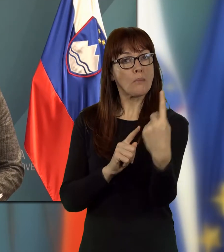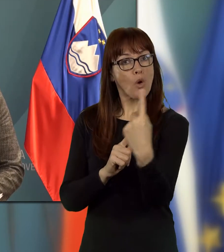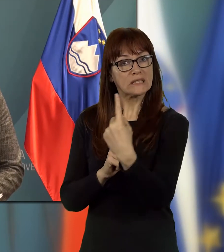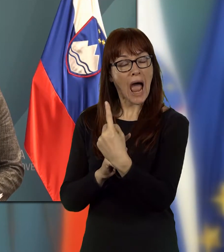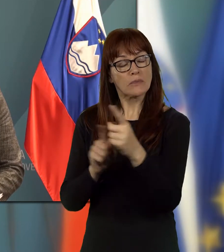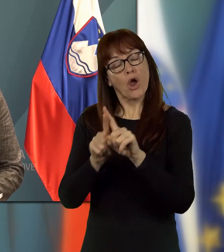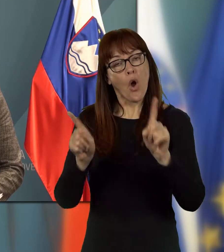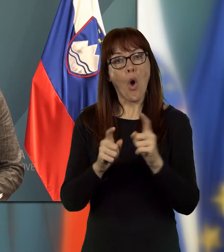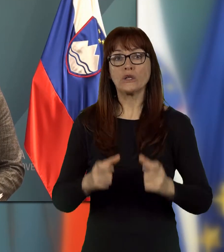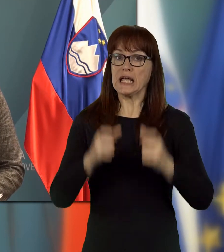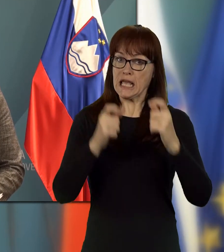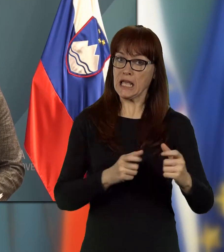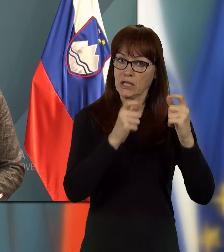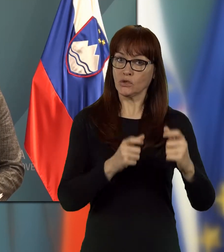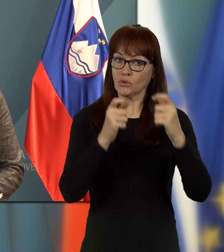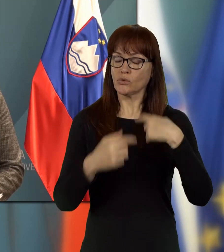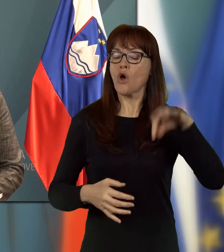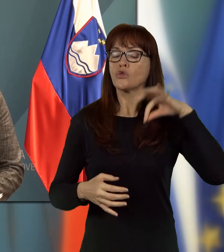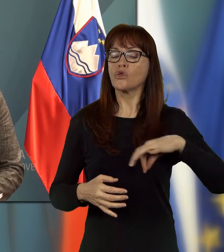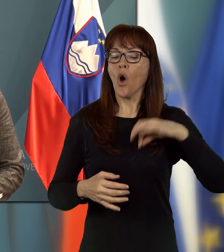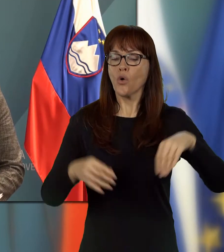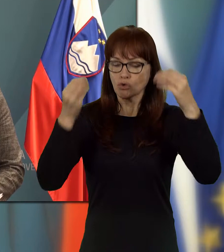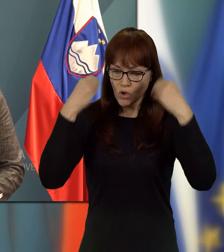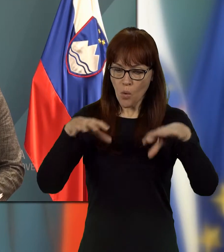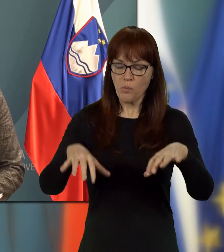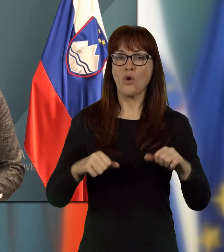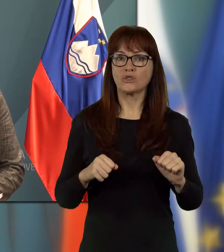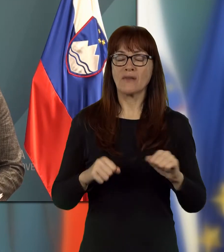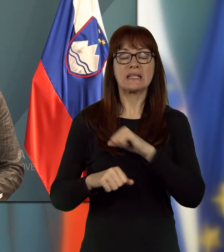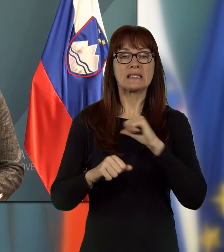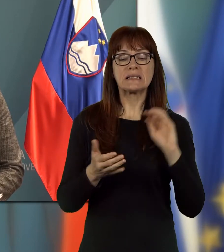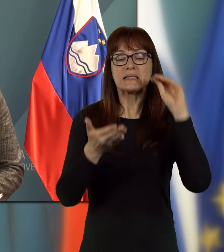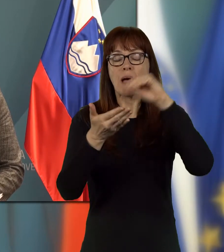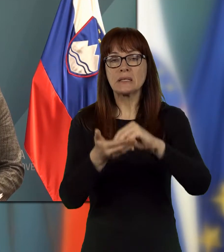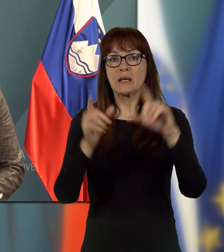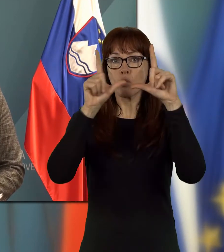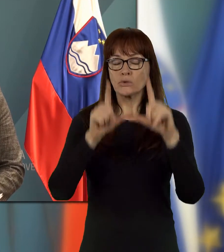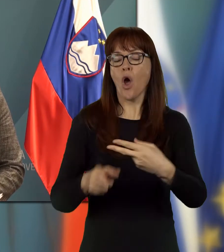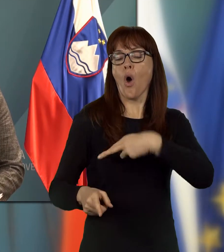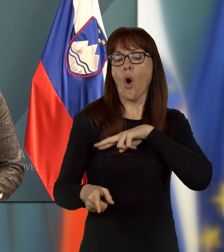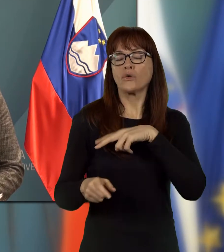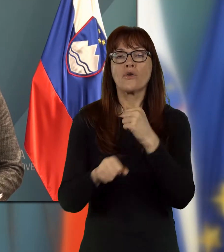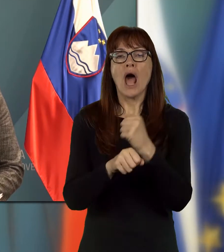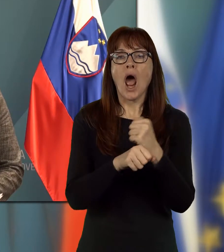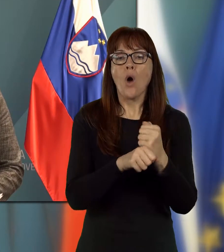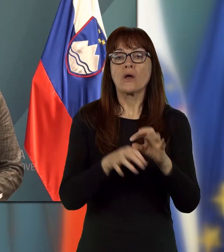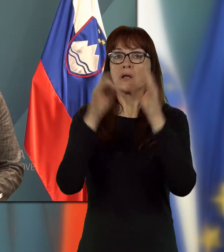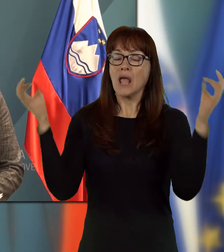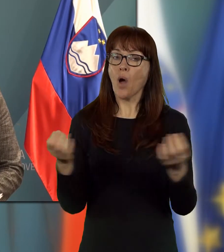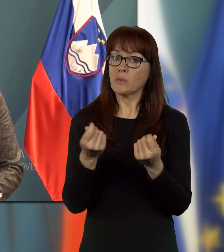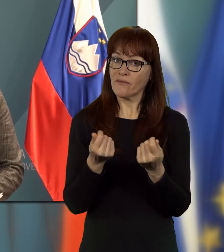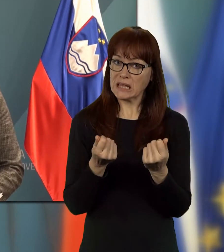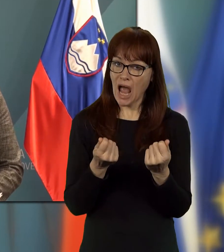in institucij. Dolžni smo jo upoštevati. In sami smo si v ustavo zapisali odgovorno ravnanje z